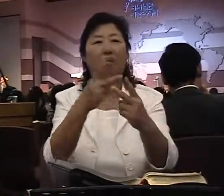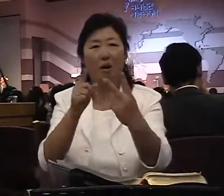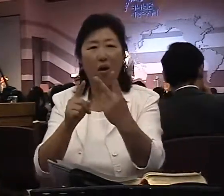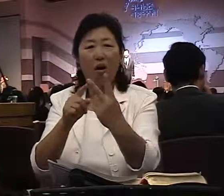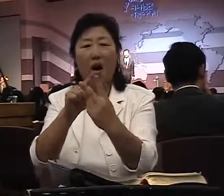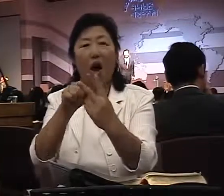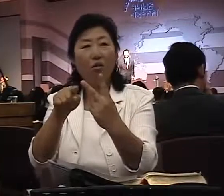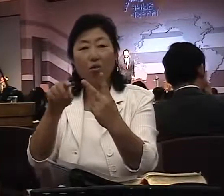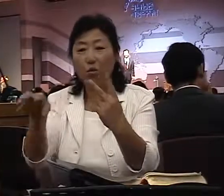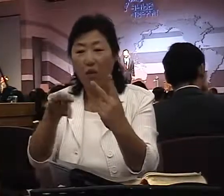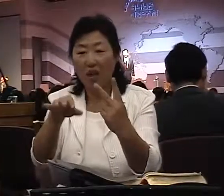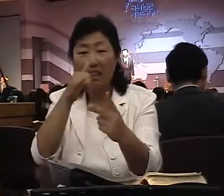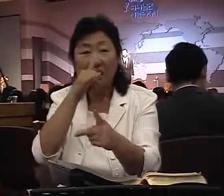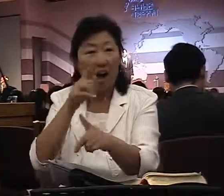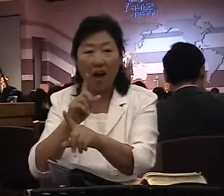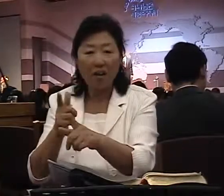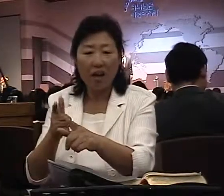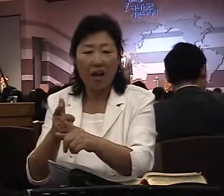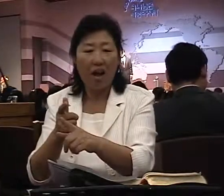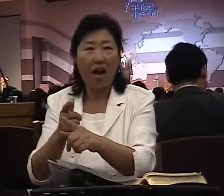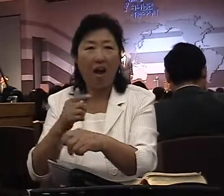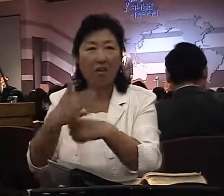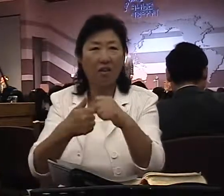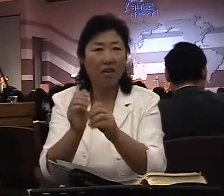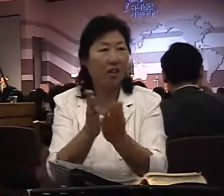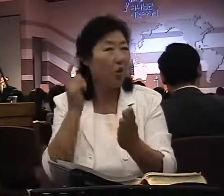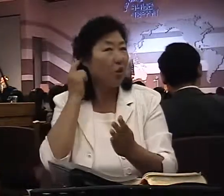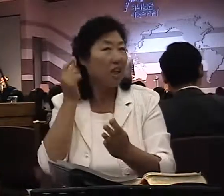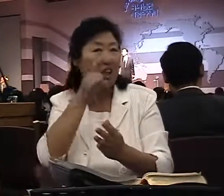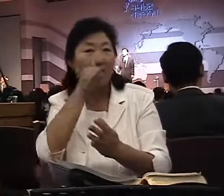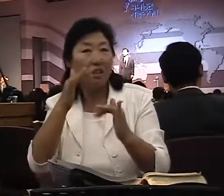아닙니다. 귀 있는 자는 들을지어다 하고 계속 말씀하십니다.